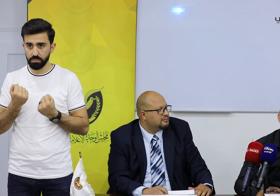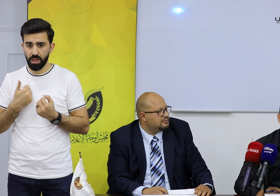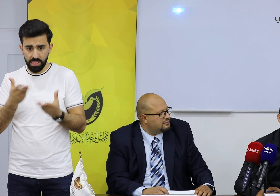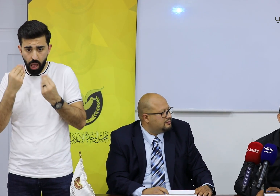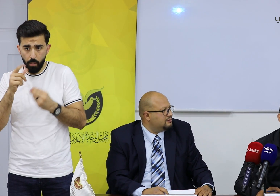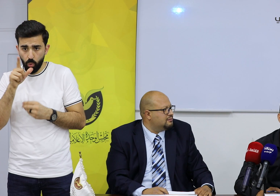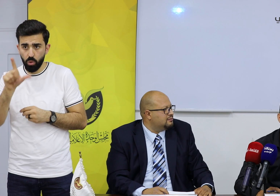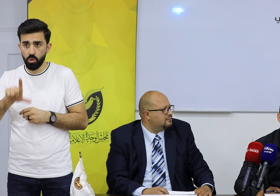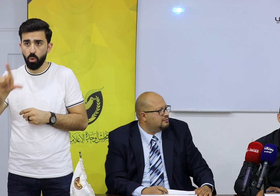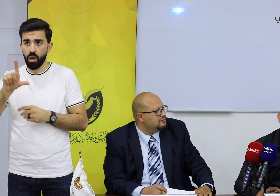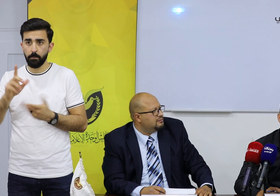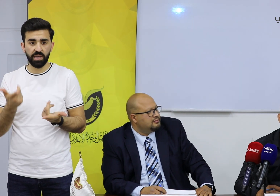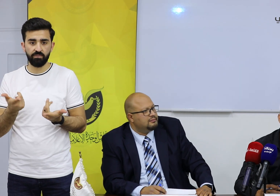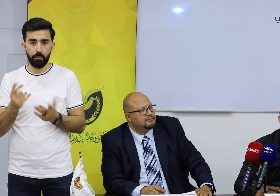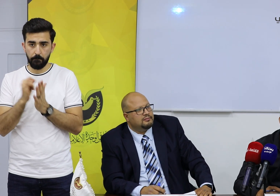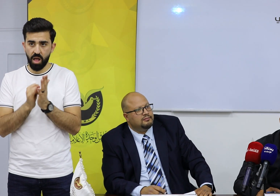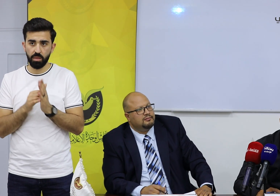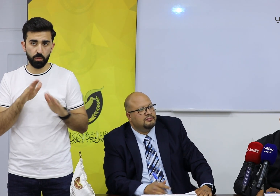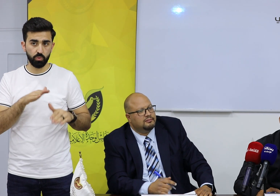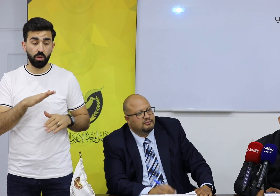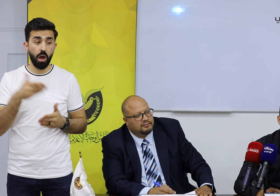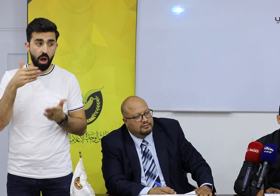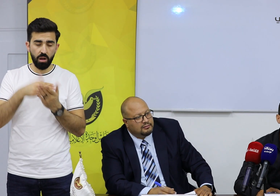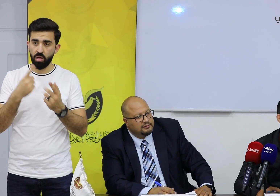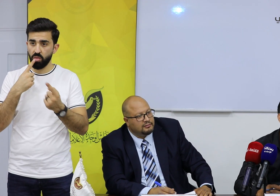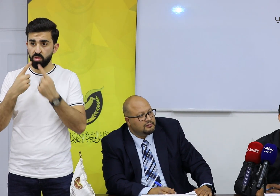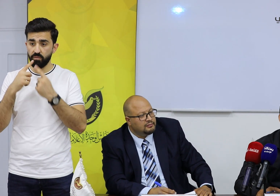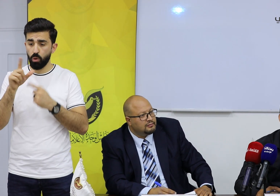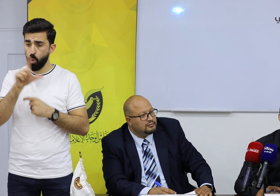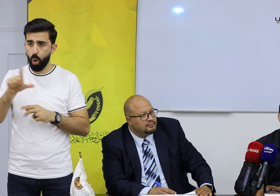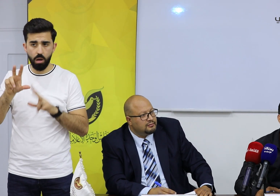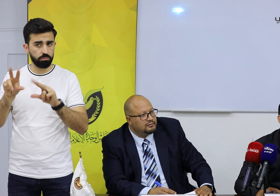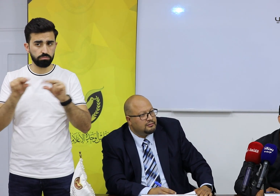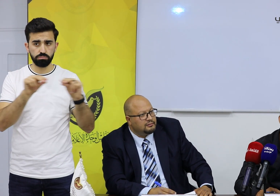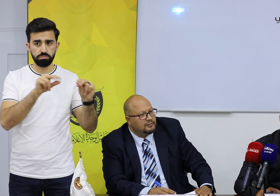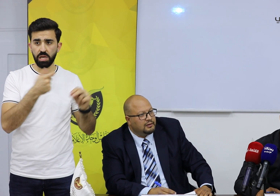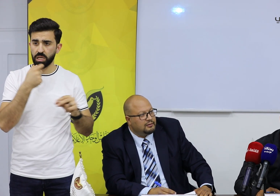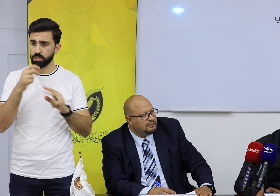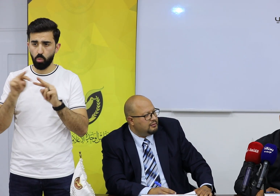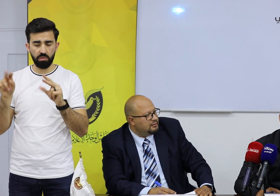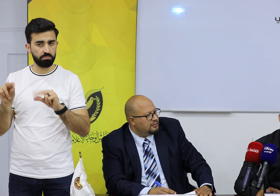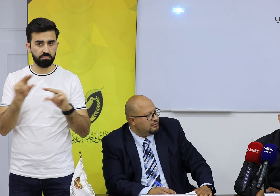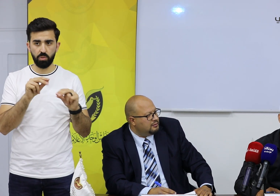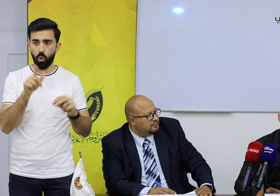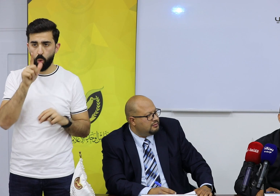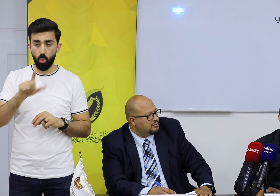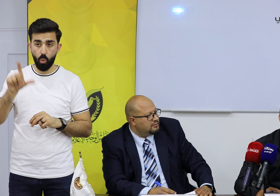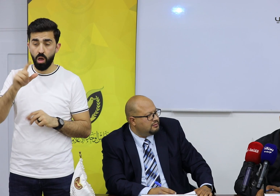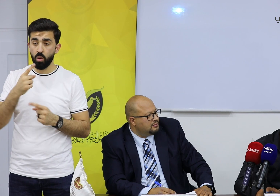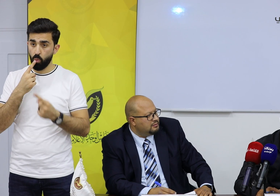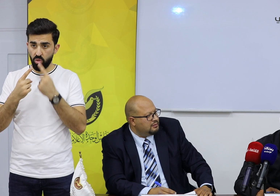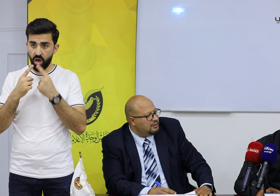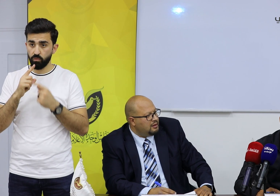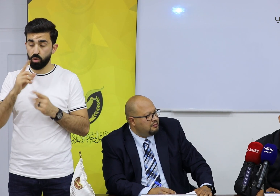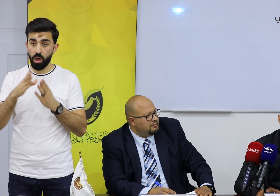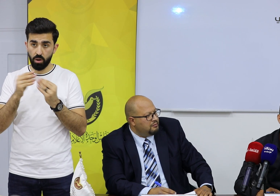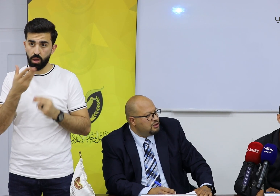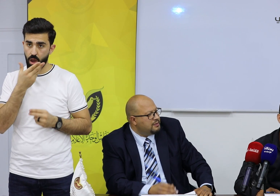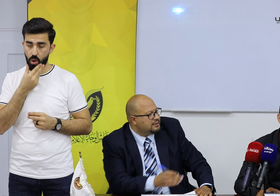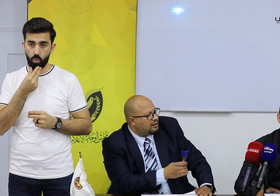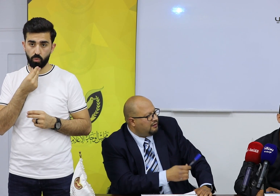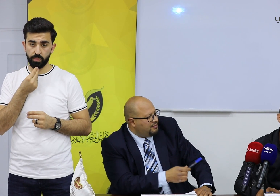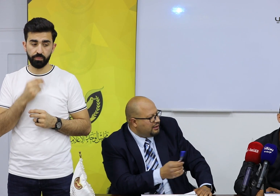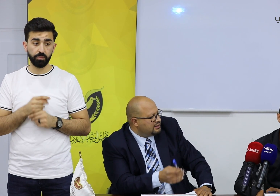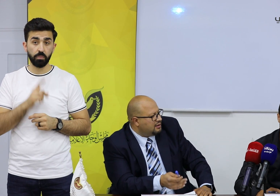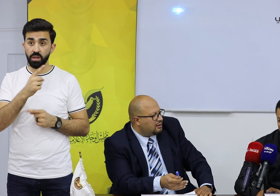أكيد في يعني أي حدا بحب يتعلم، يعني هاي ثقافة بالنهاية، وهي لغة زي أي لغة ثانية. ثقافة كثير حلوة،